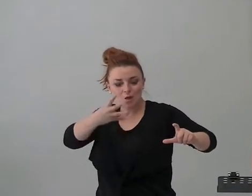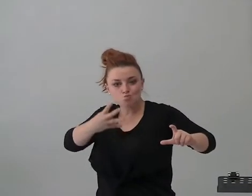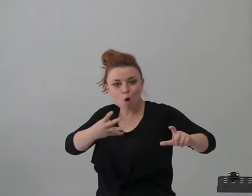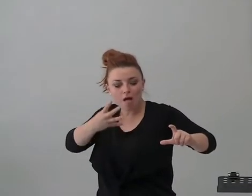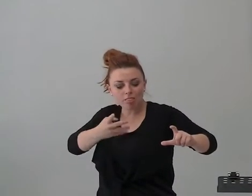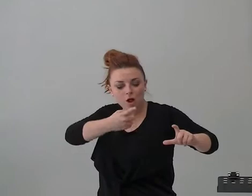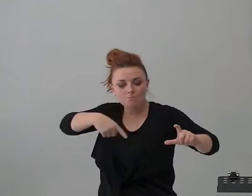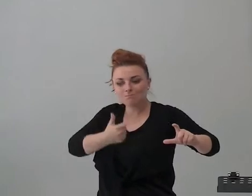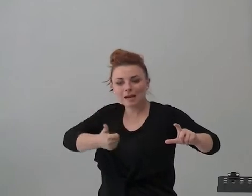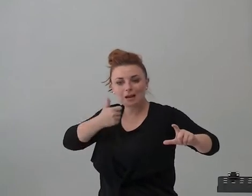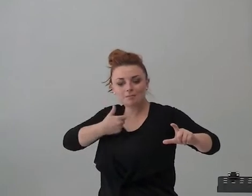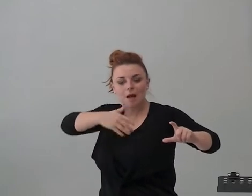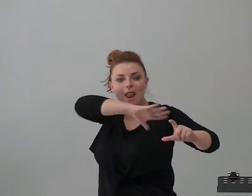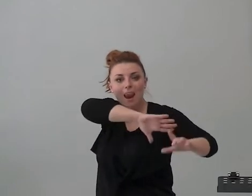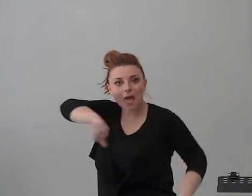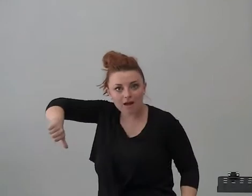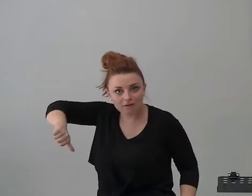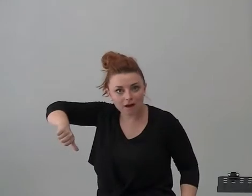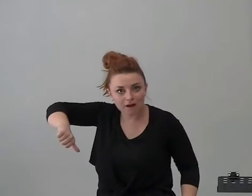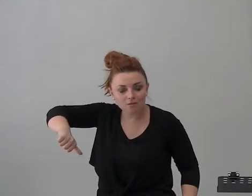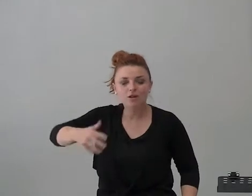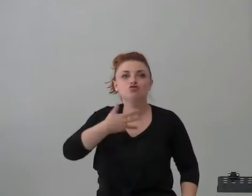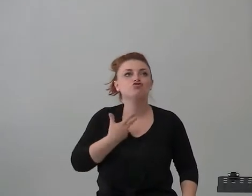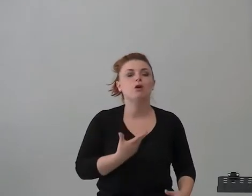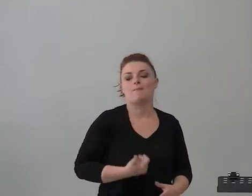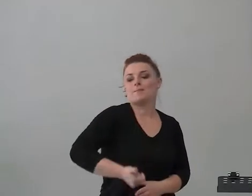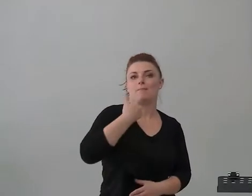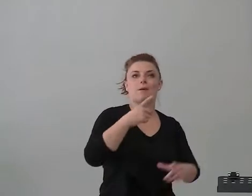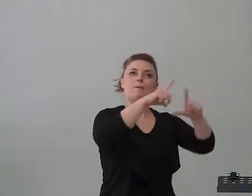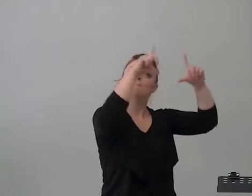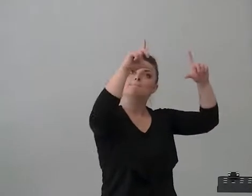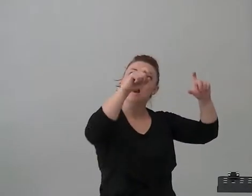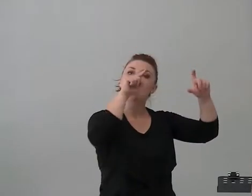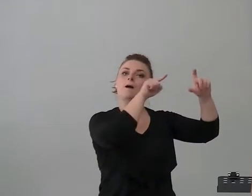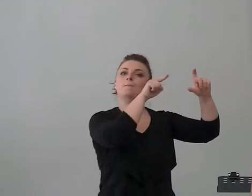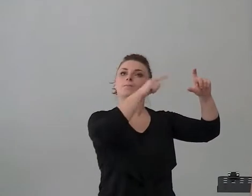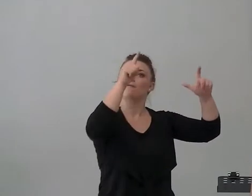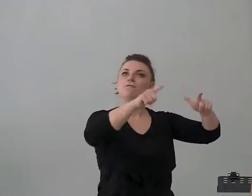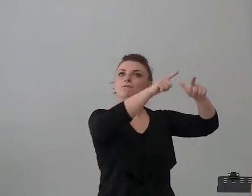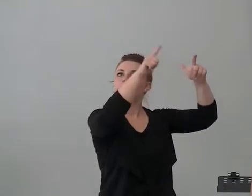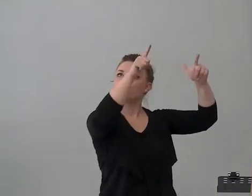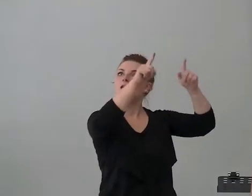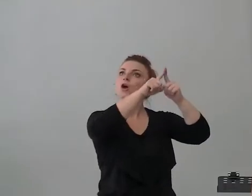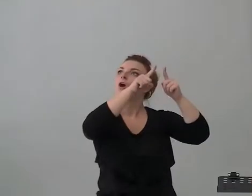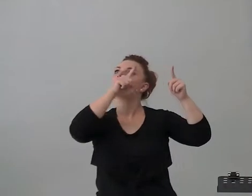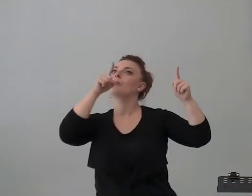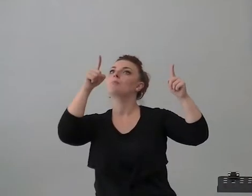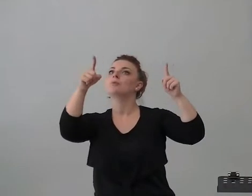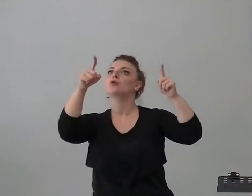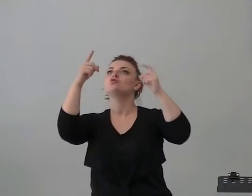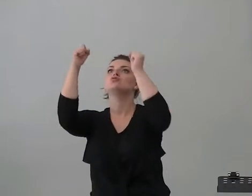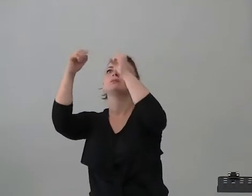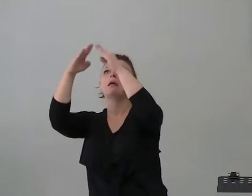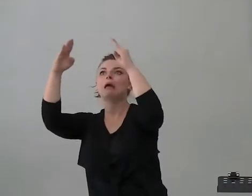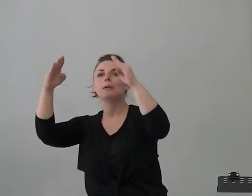Abbiamo la metà della storia del fico, poi quest'altra storia del tempio, e poi